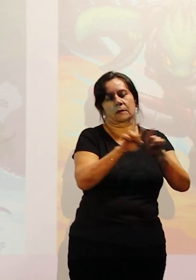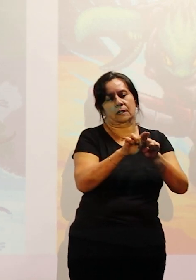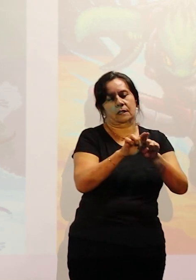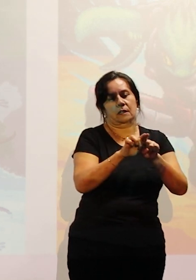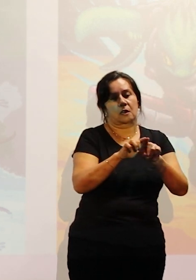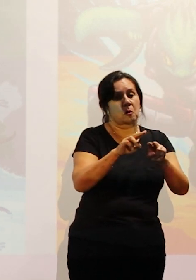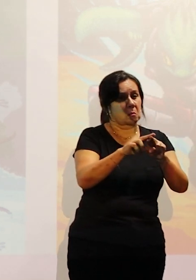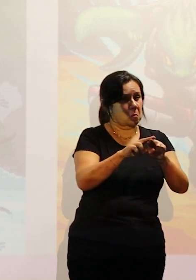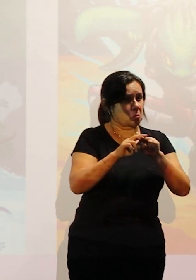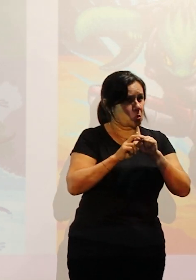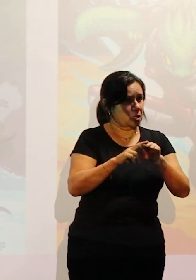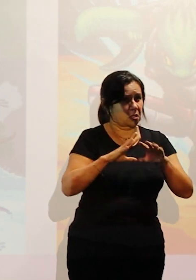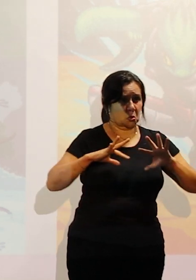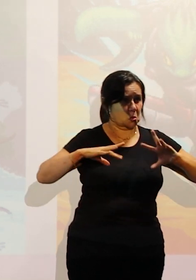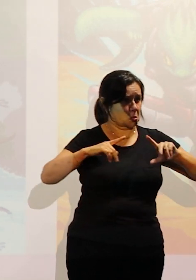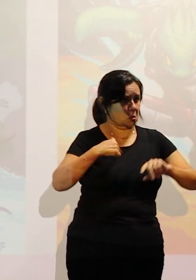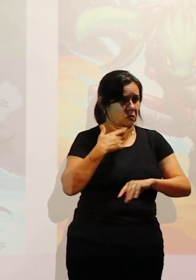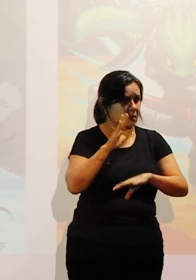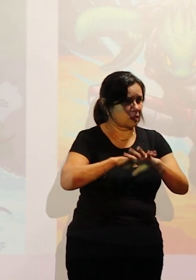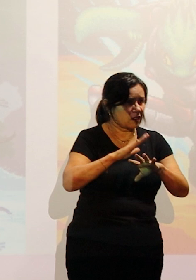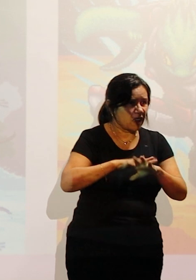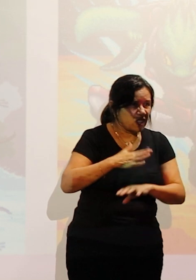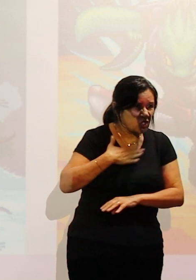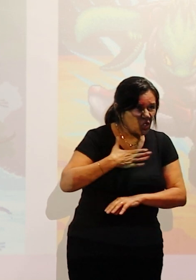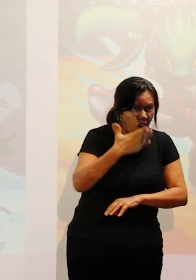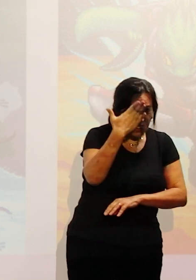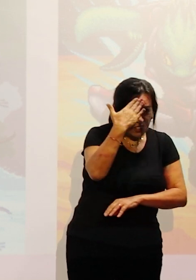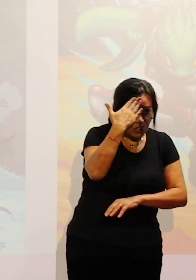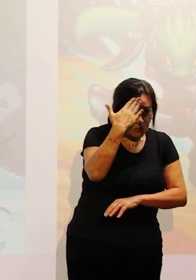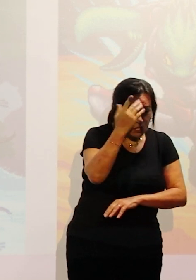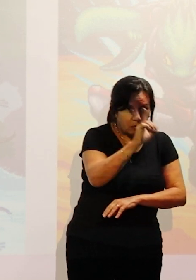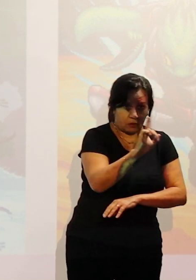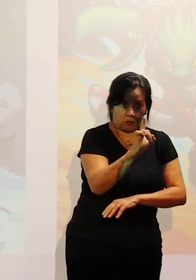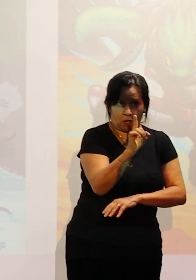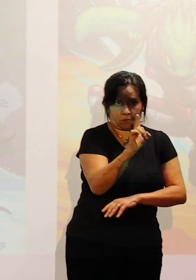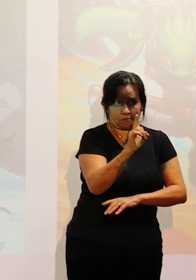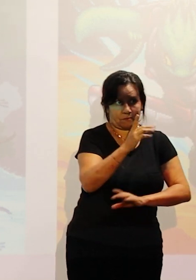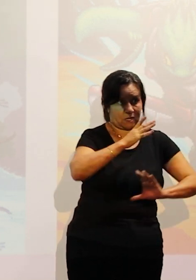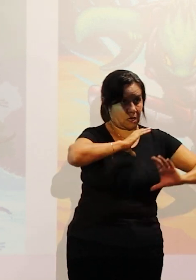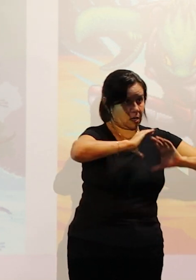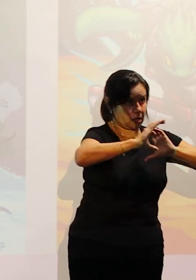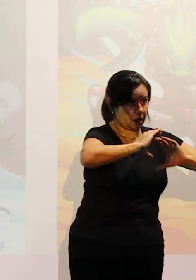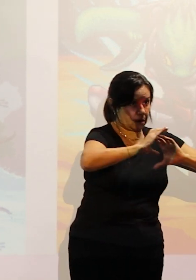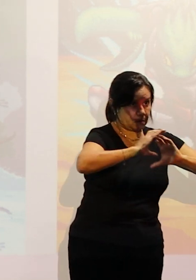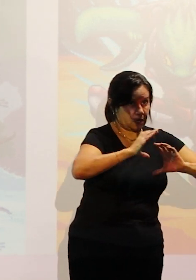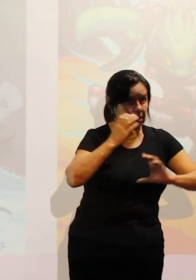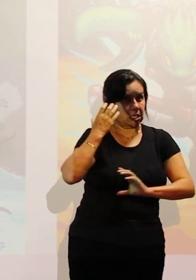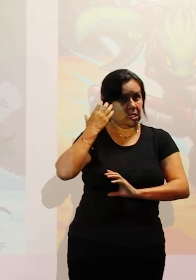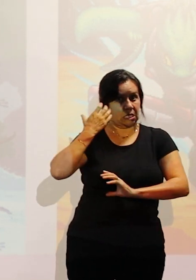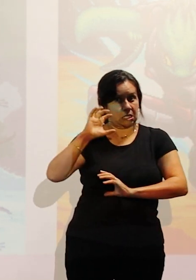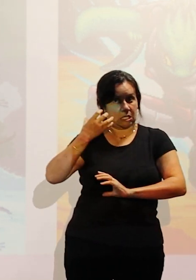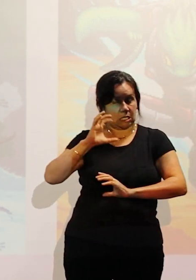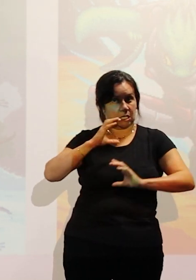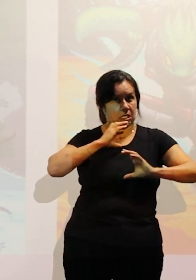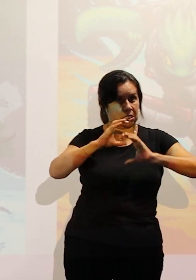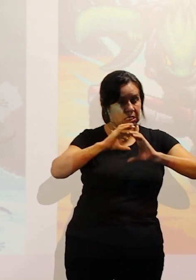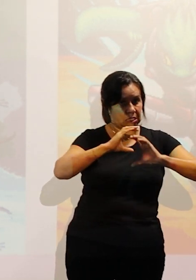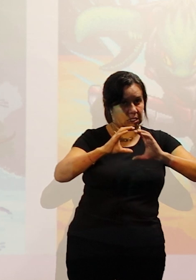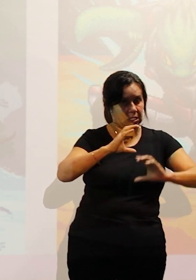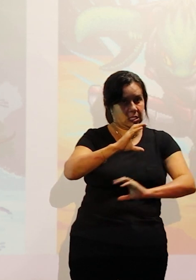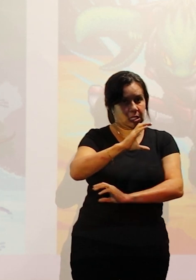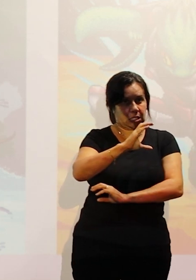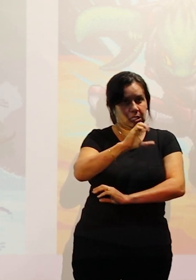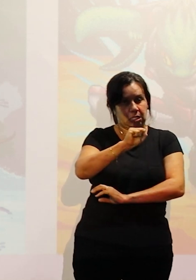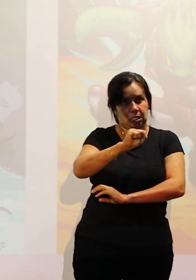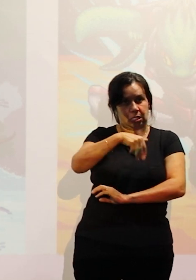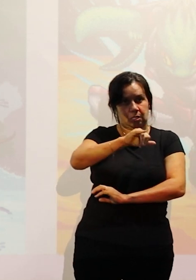Então, muito do que a gente faz não é só dentro da nossa cabeça. Às vezes você quer comunicar, tem uma ciência que se chama semiótica, e ela fala